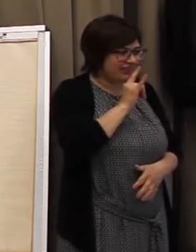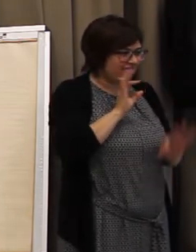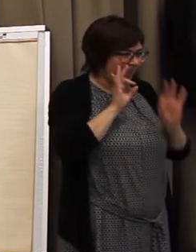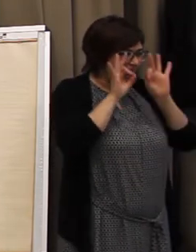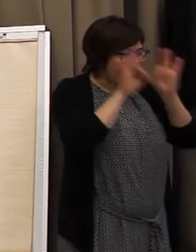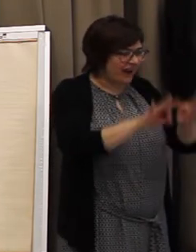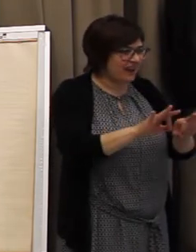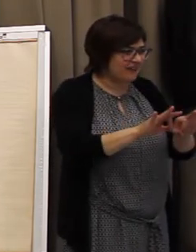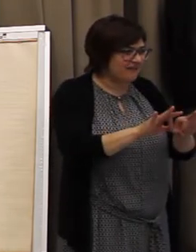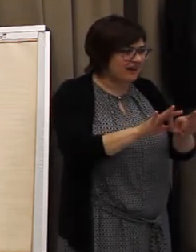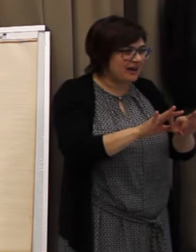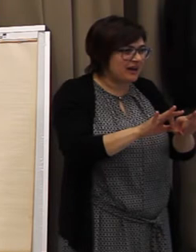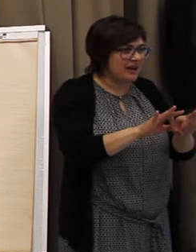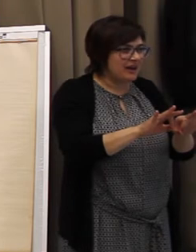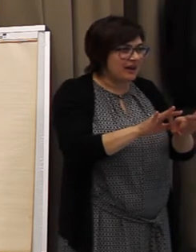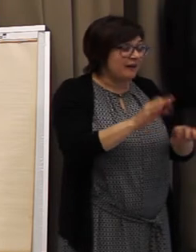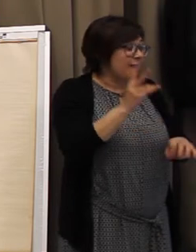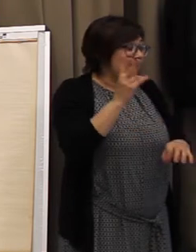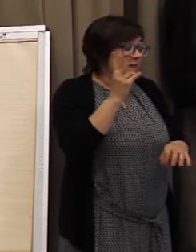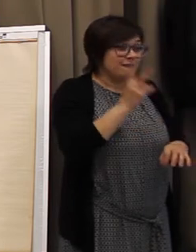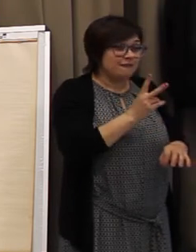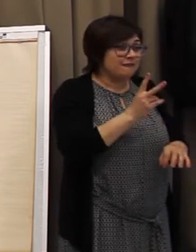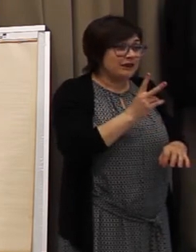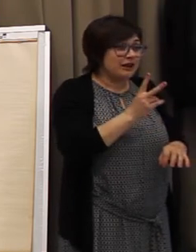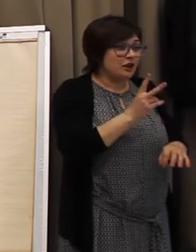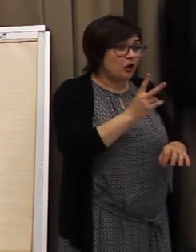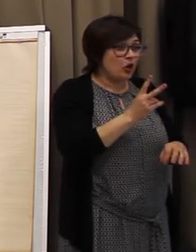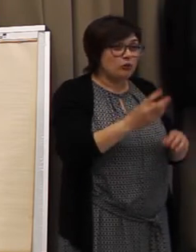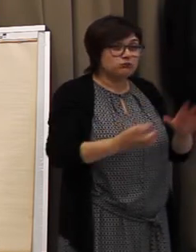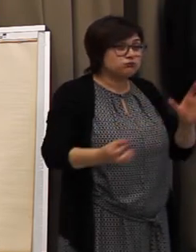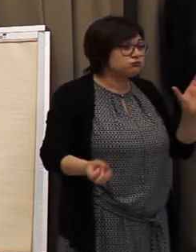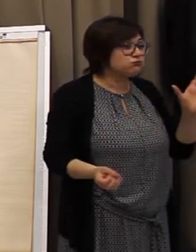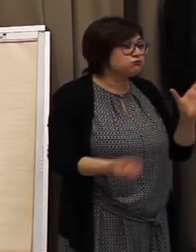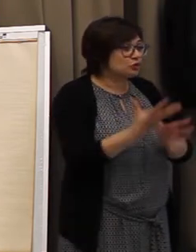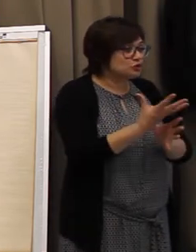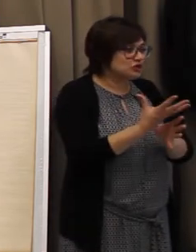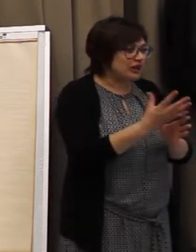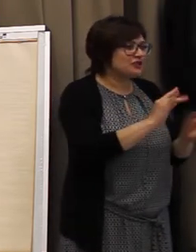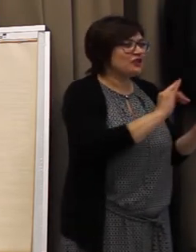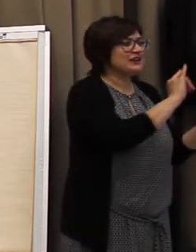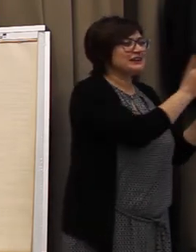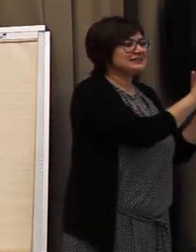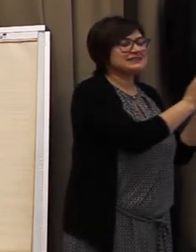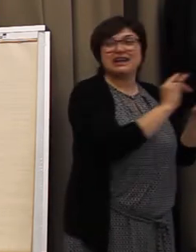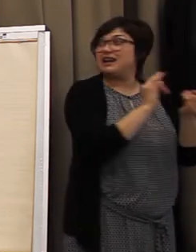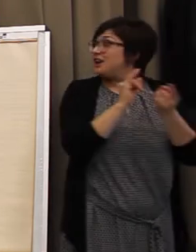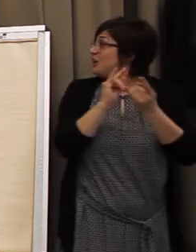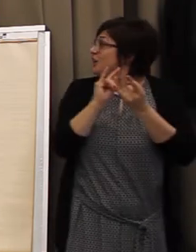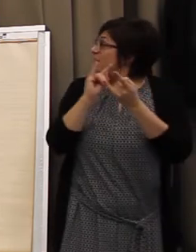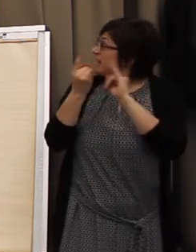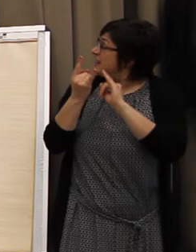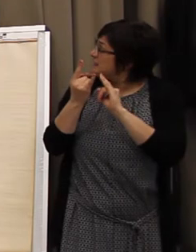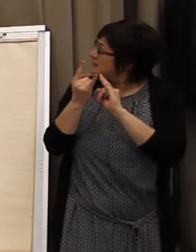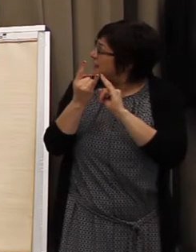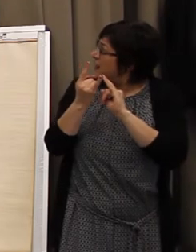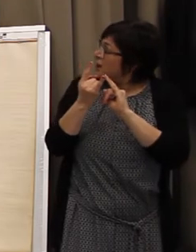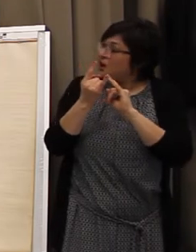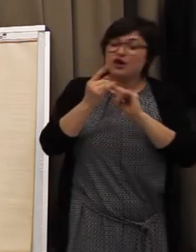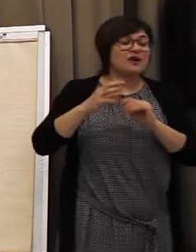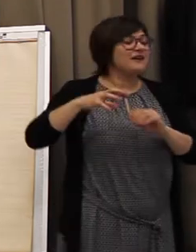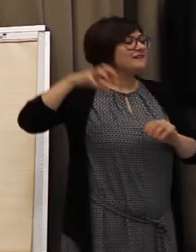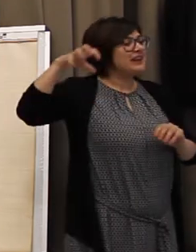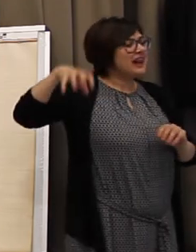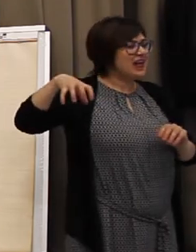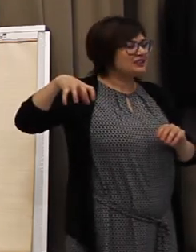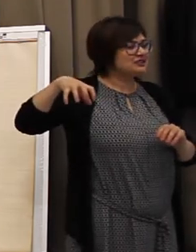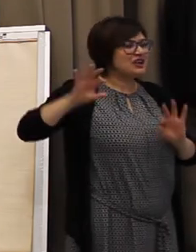e è tan cattivo che ha bruciato le due castelli dell'altro villaggio e